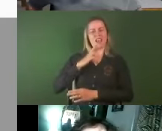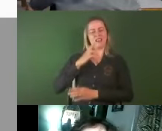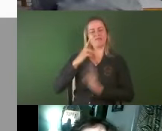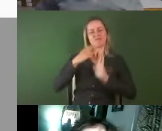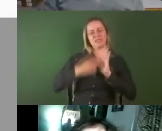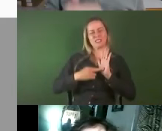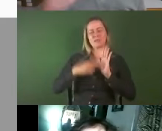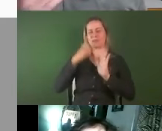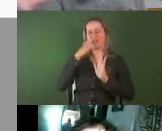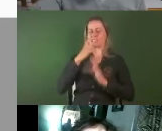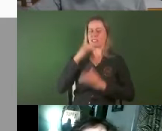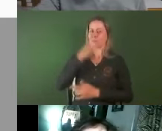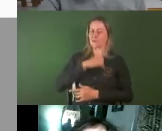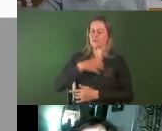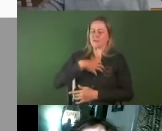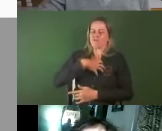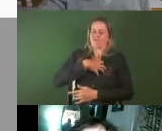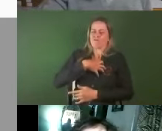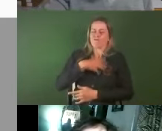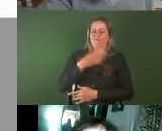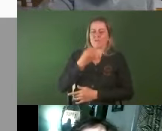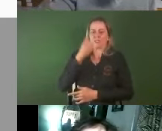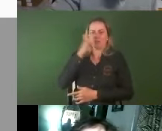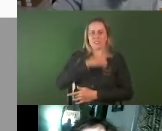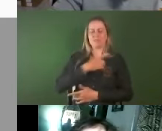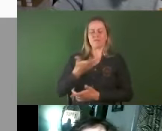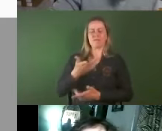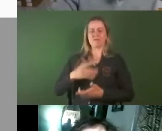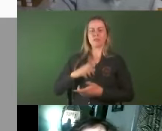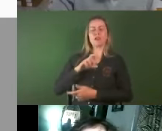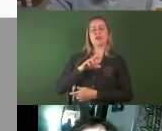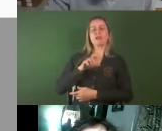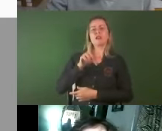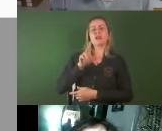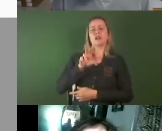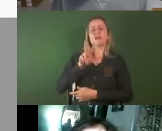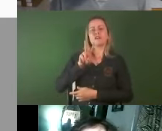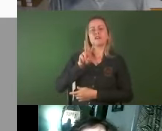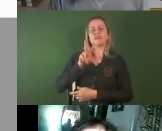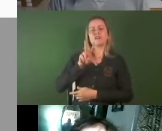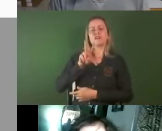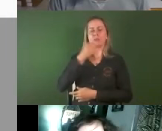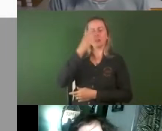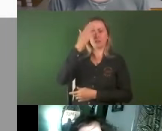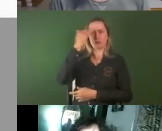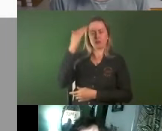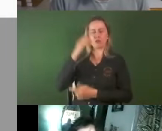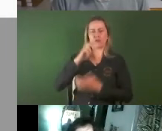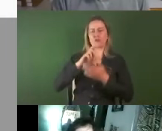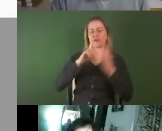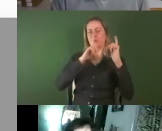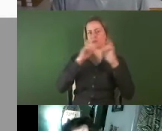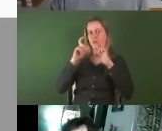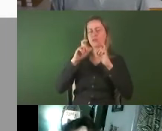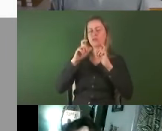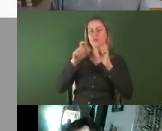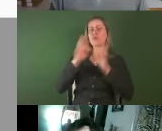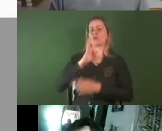indigesto. O Eiko é um outro fotógrafo da Vivo, é um dos mais conhecidos internacionalmente,